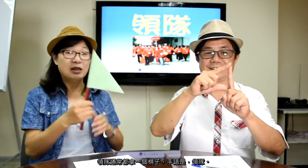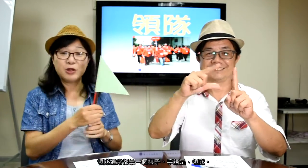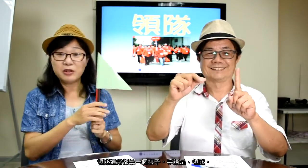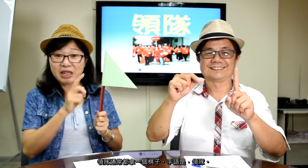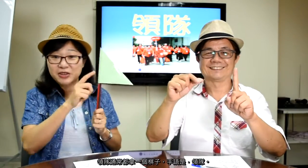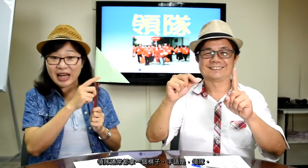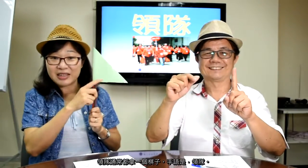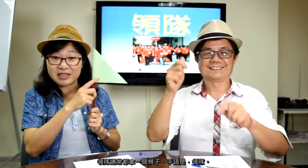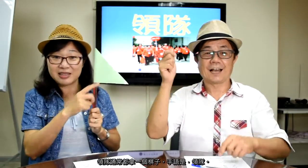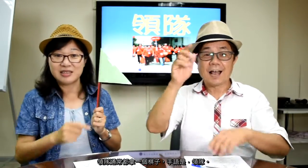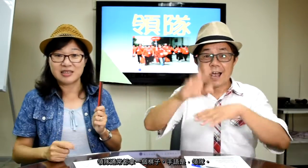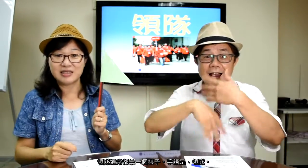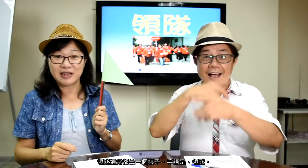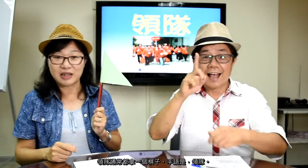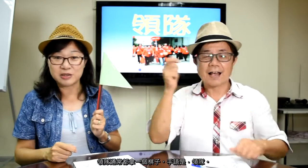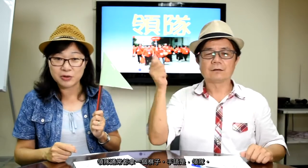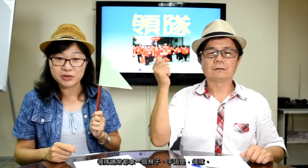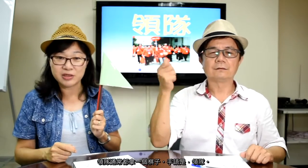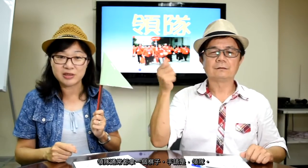领队通常都拿一个旗子，手语是